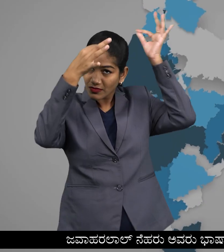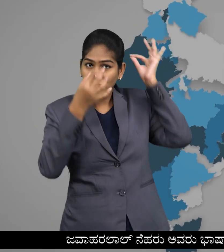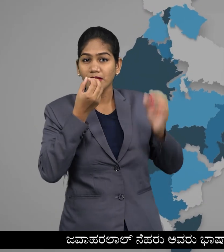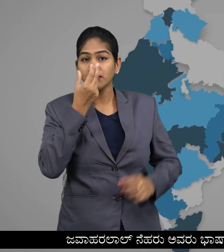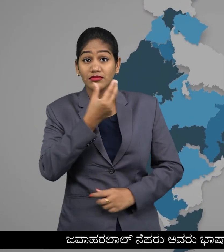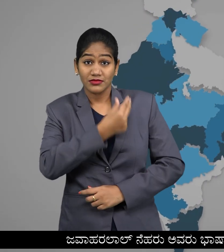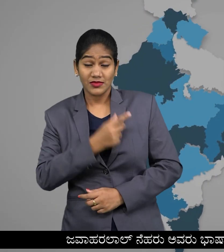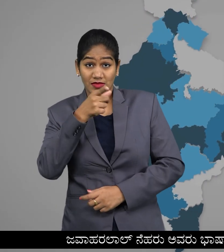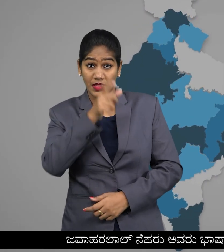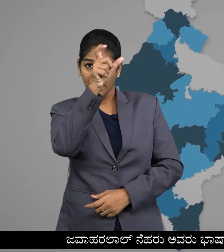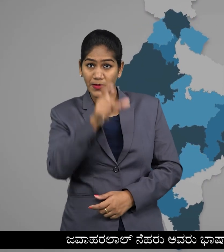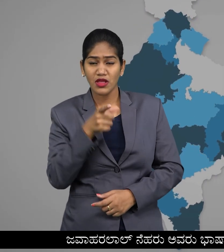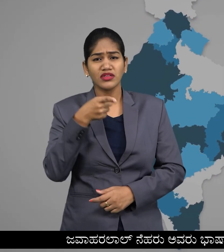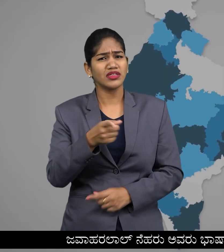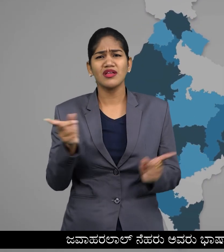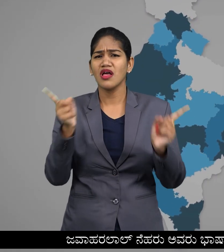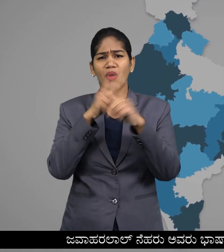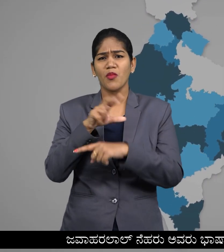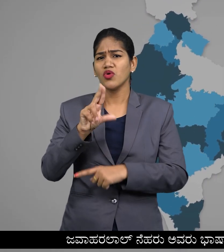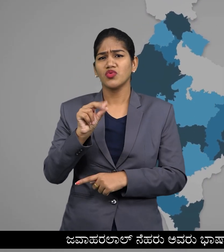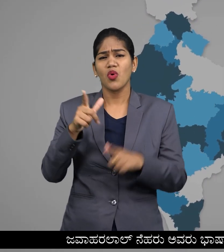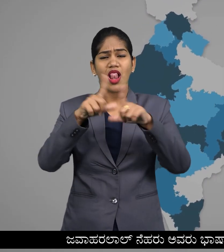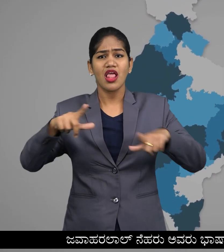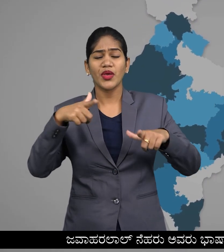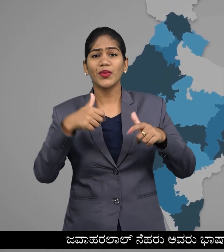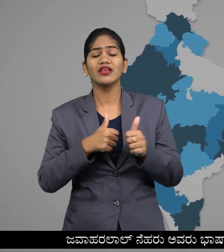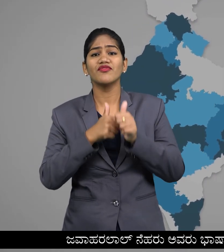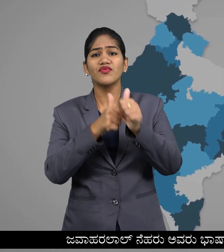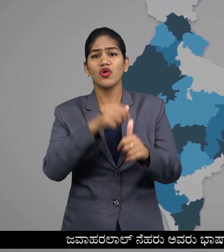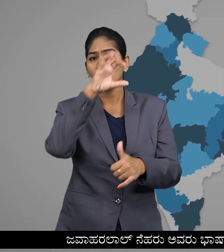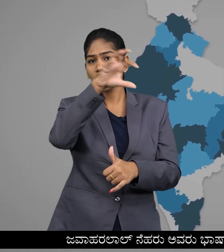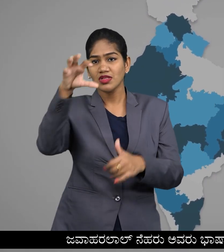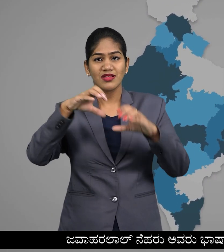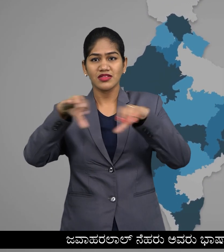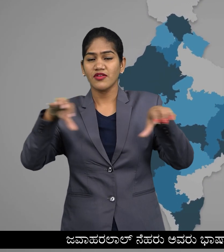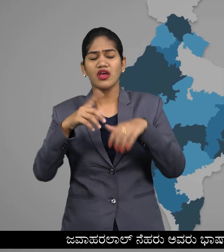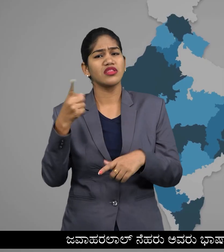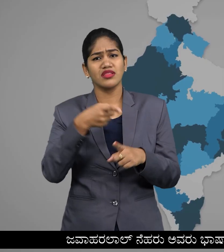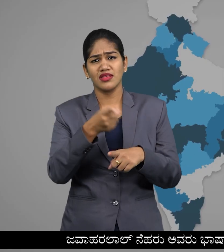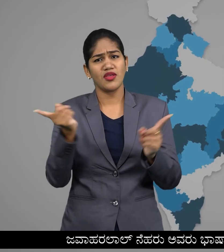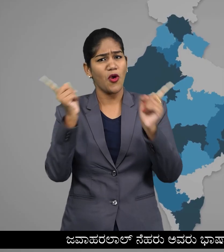ಜವಾಹರಲಾಲ್ ನೆಹರು ಅವರು ಭಾಷಾವಾರು ರಾಜ್ಯಗಳನ್ನು ವಿರೋಧಿಸಲಿಲ್ಲ, ಆದರೆ